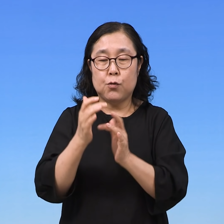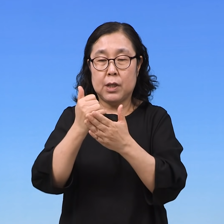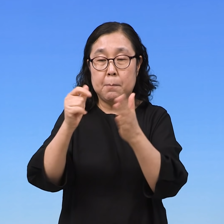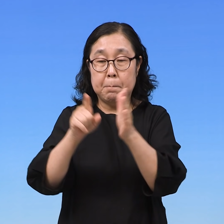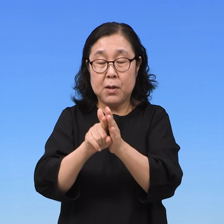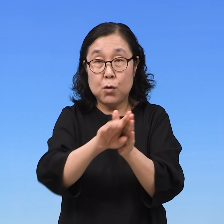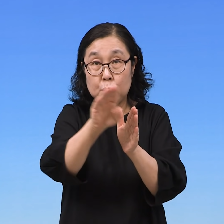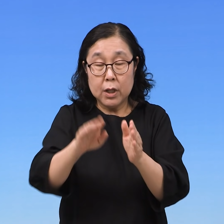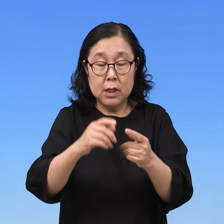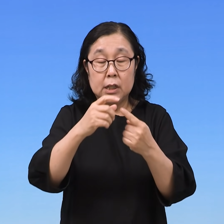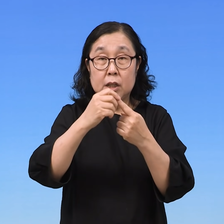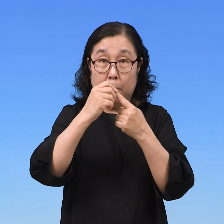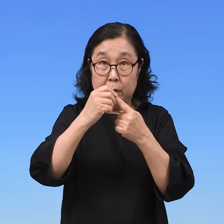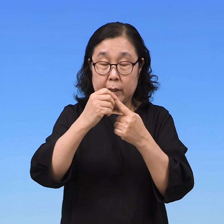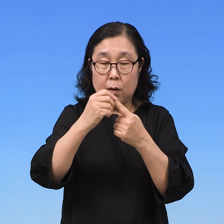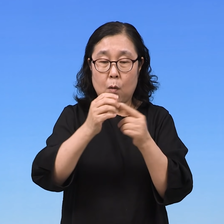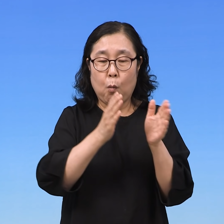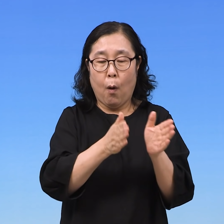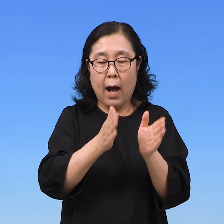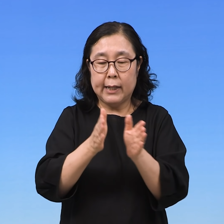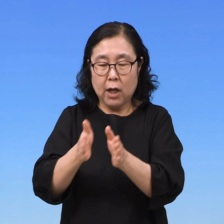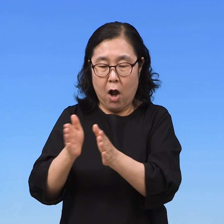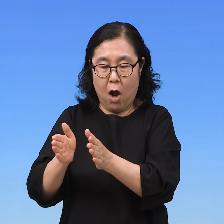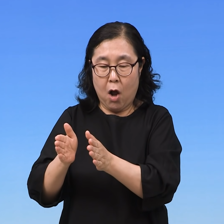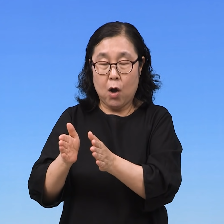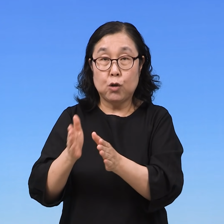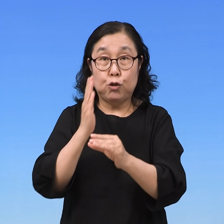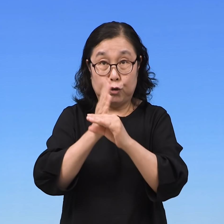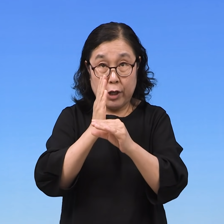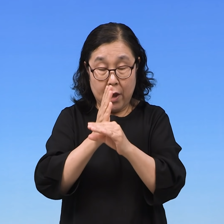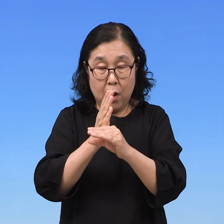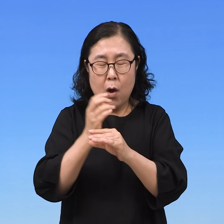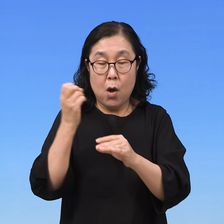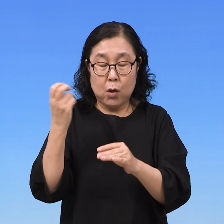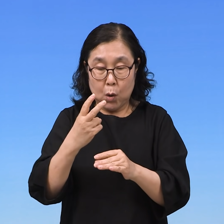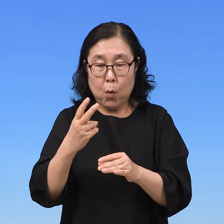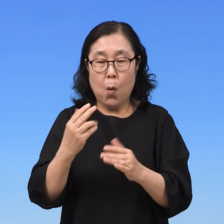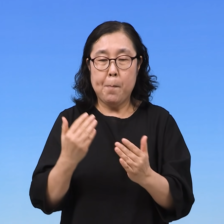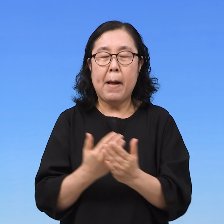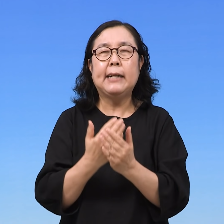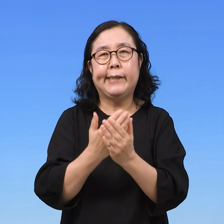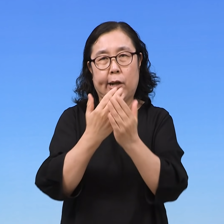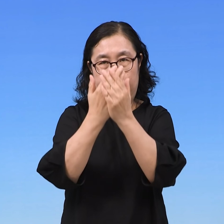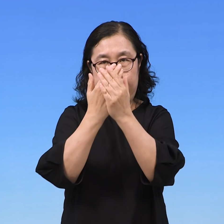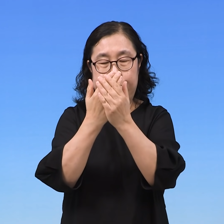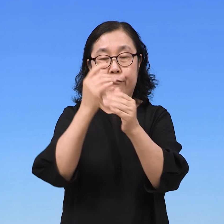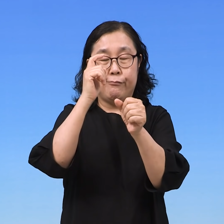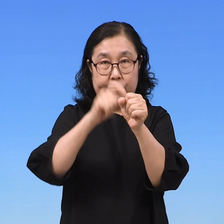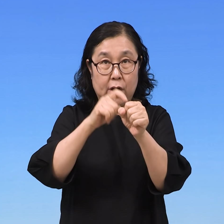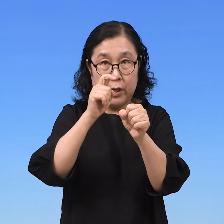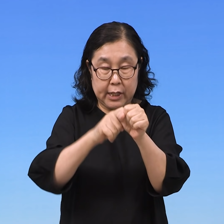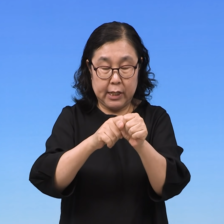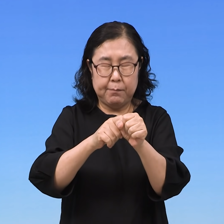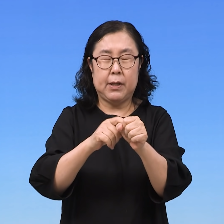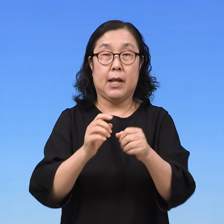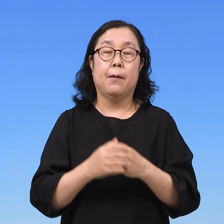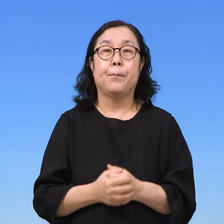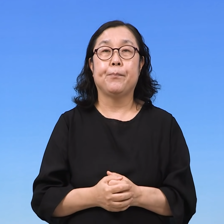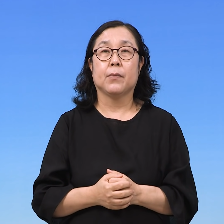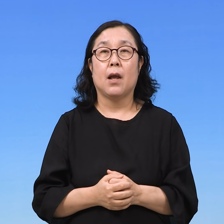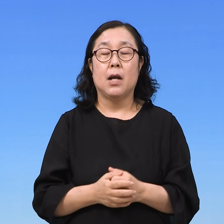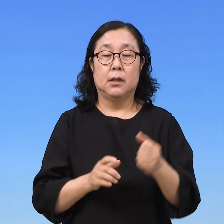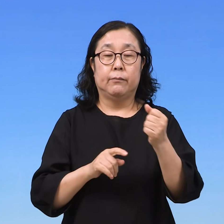믿는 우리는 첫째, 과정적인 존재입니다. 그리고 둘째, 지향적인 존재라는 사실입니다. 이게